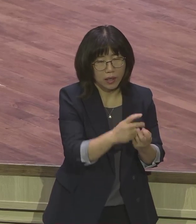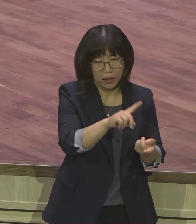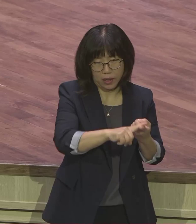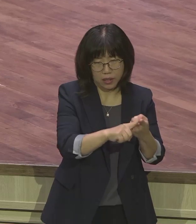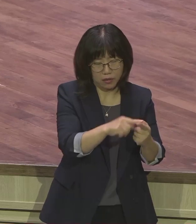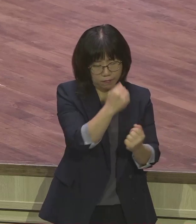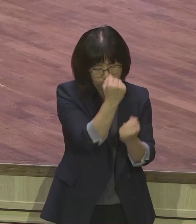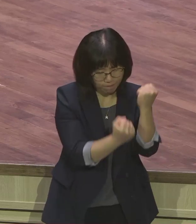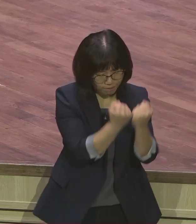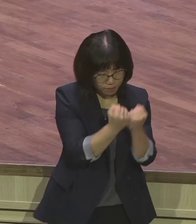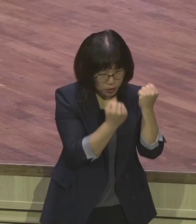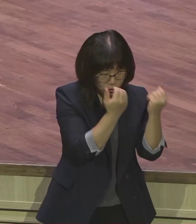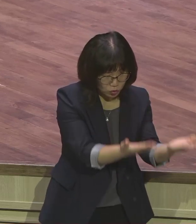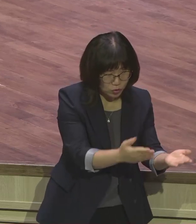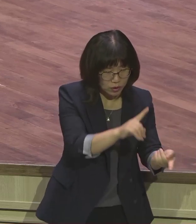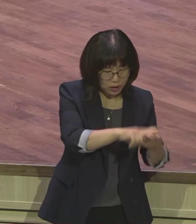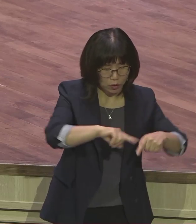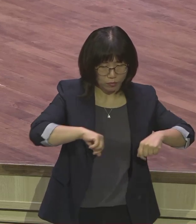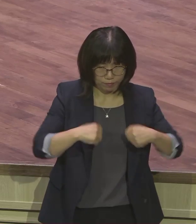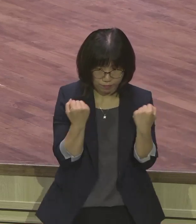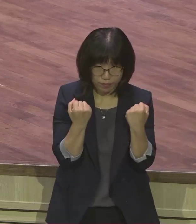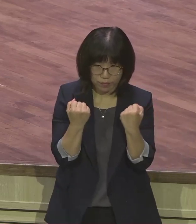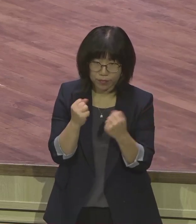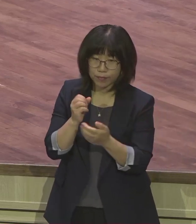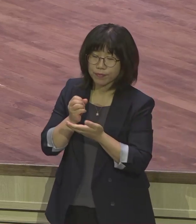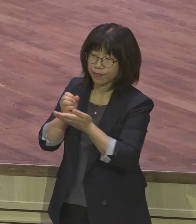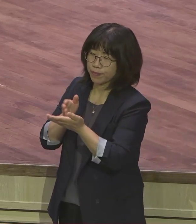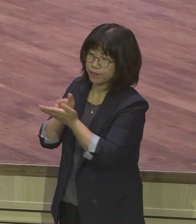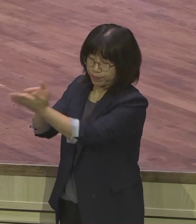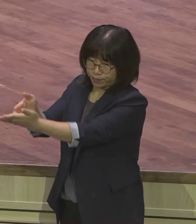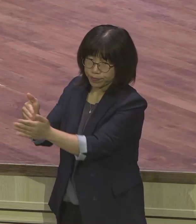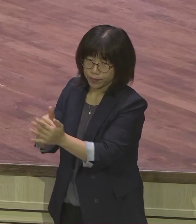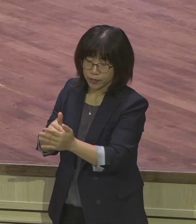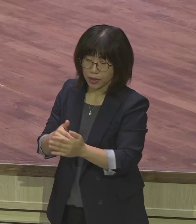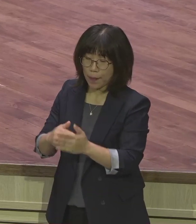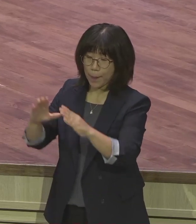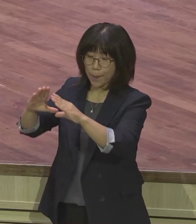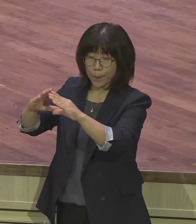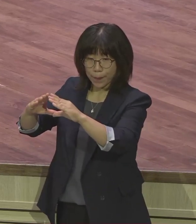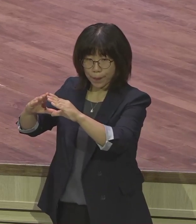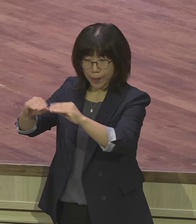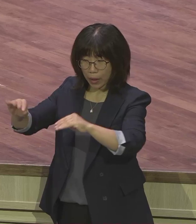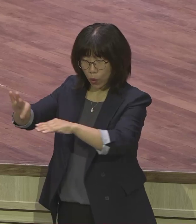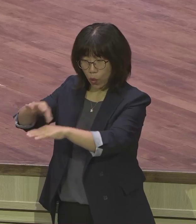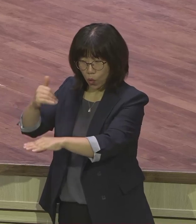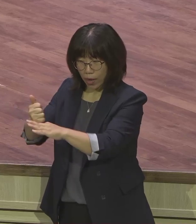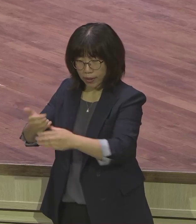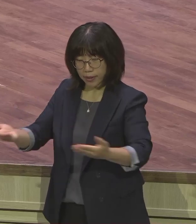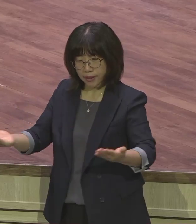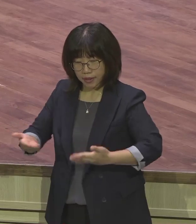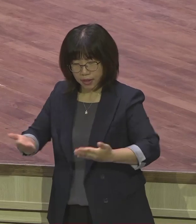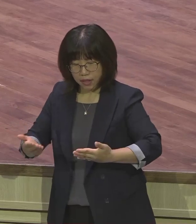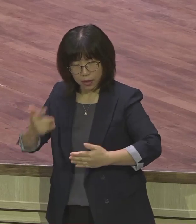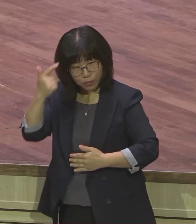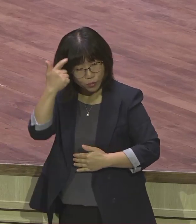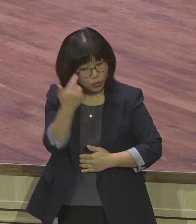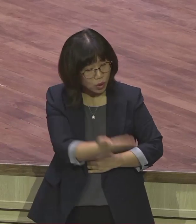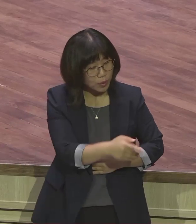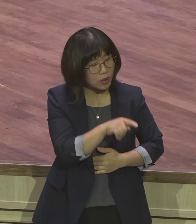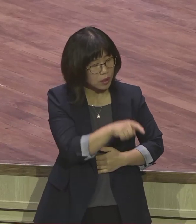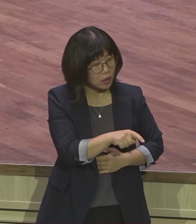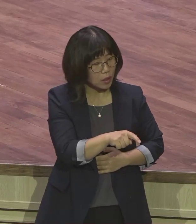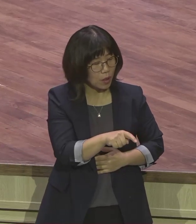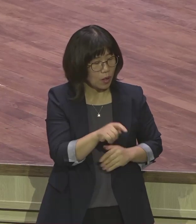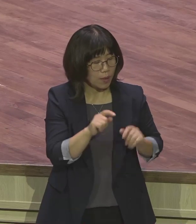여기서 한가지 중요한 강조가 아닌데 바로가 직업을 물어보면 목축하는 사람이라고